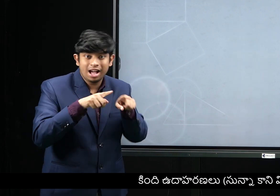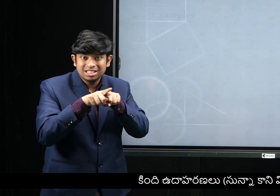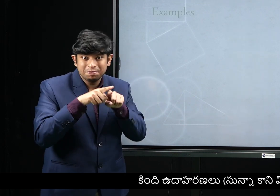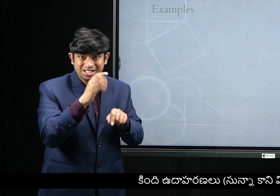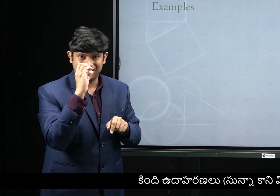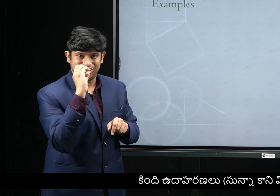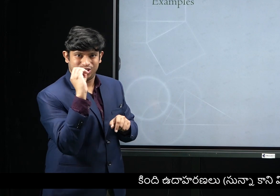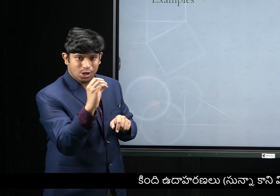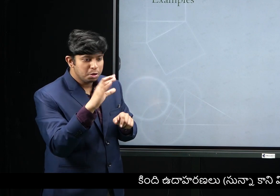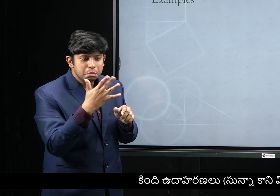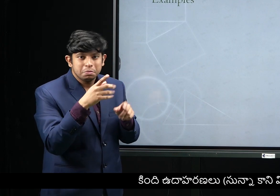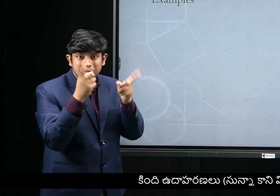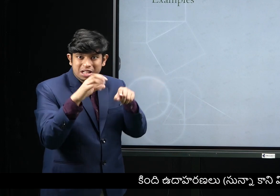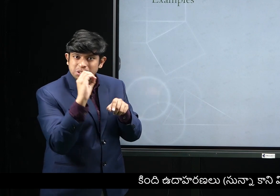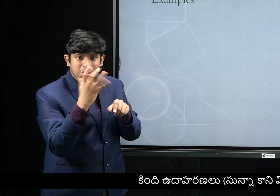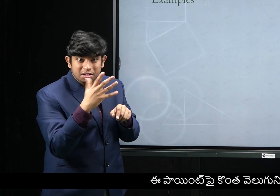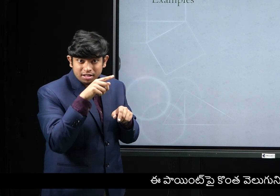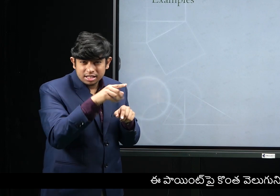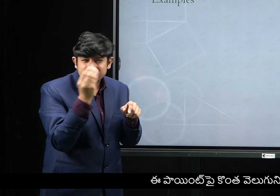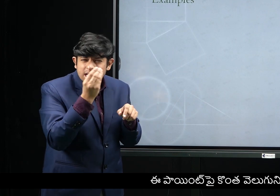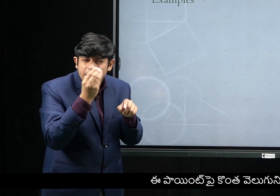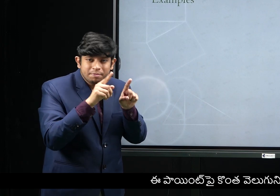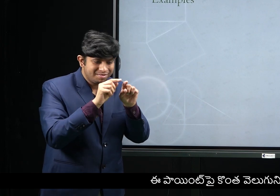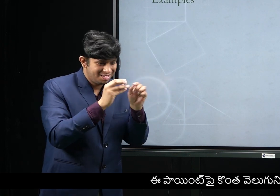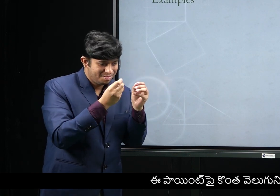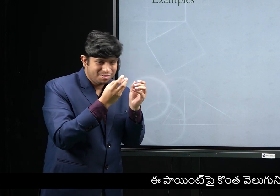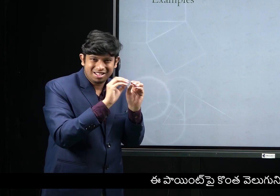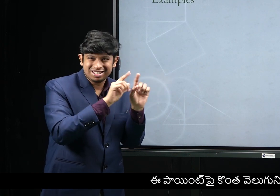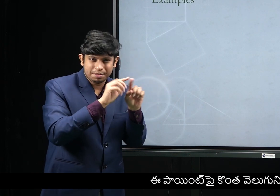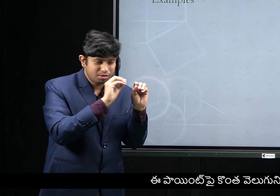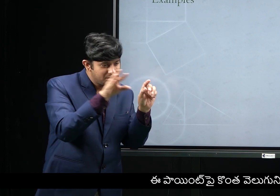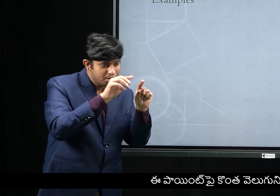ఉదాహరణలు సున్నా కాని మిగిలినవి ఈ పాయింట్పై కొంత వెలుగునిస్తాయి.